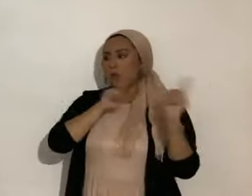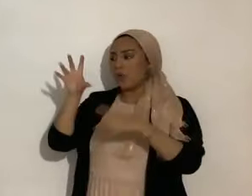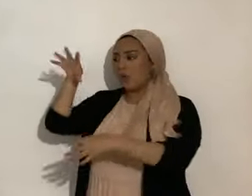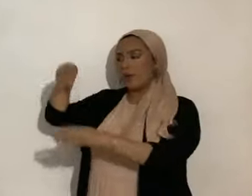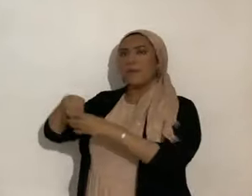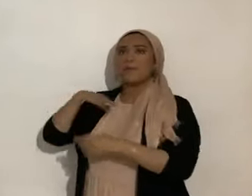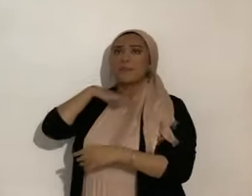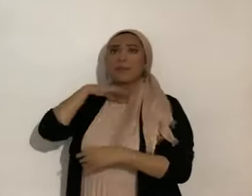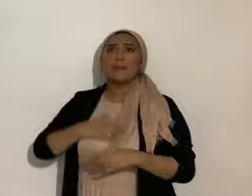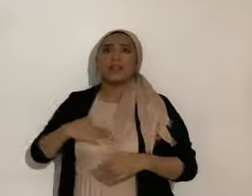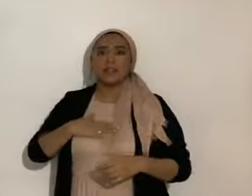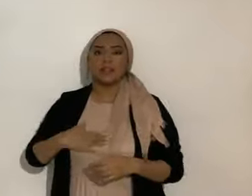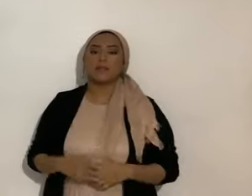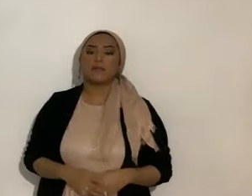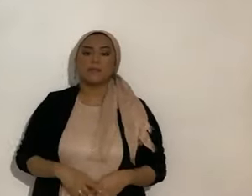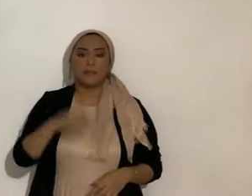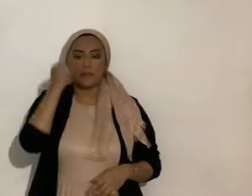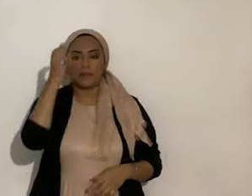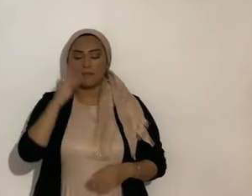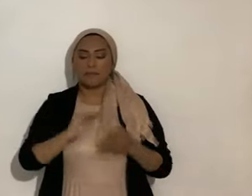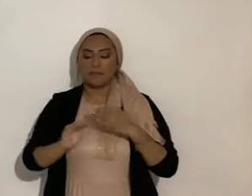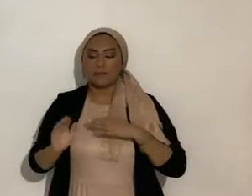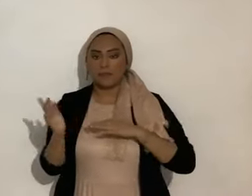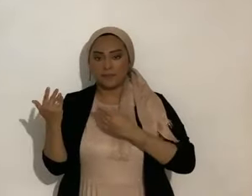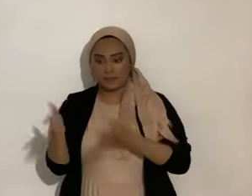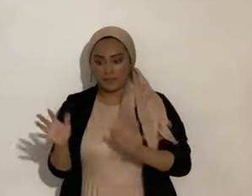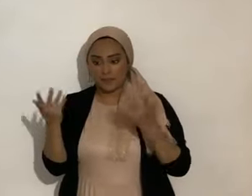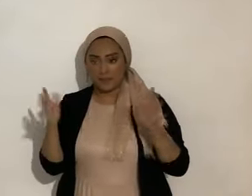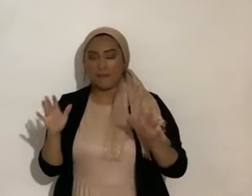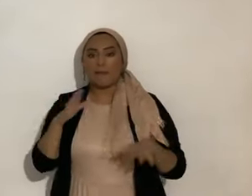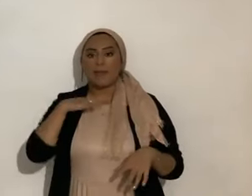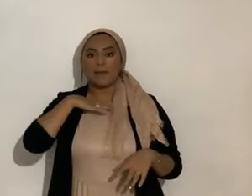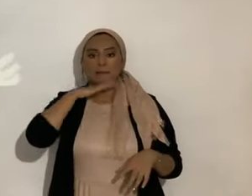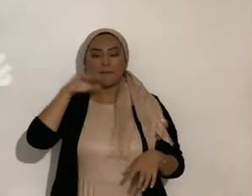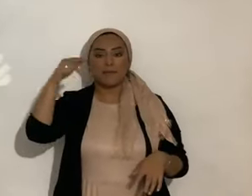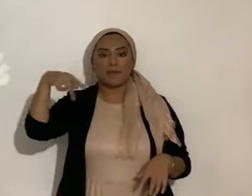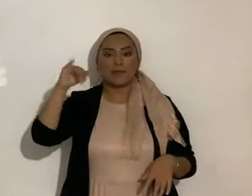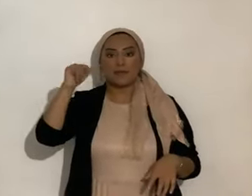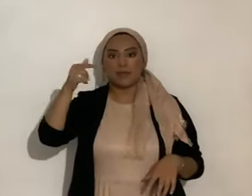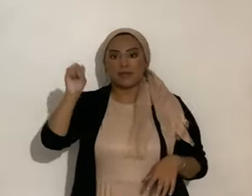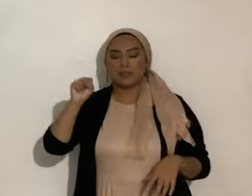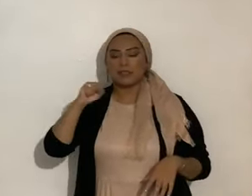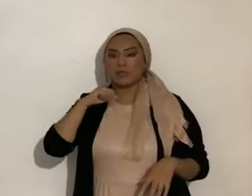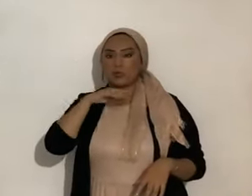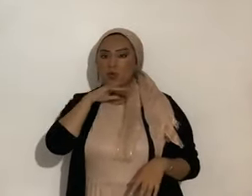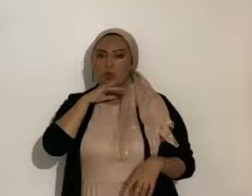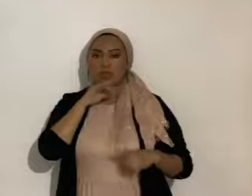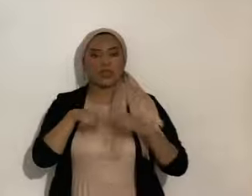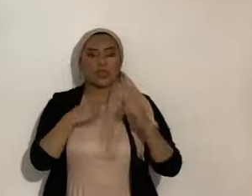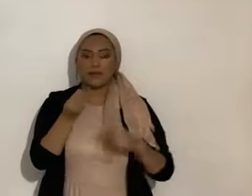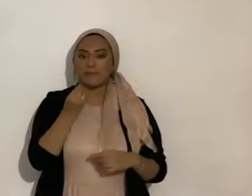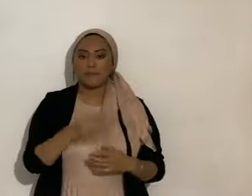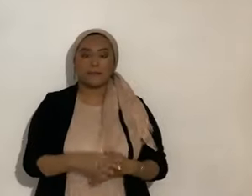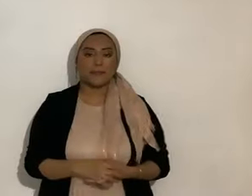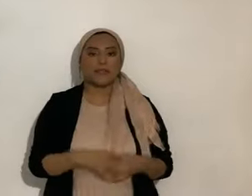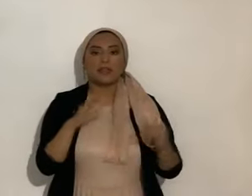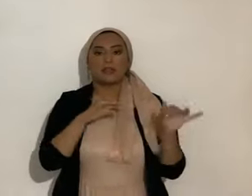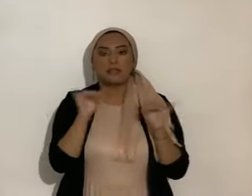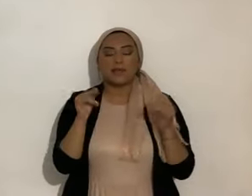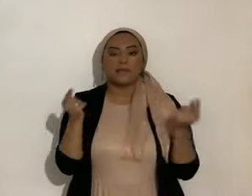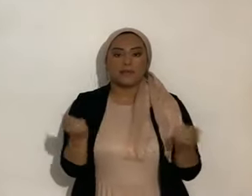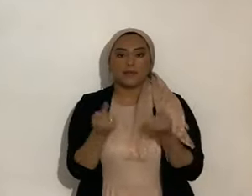en ellos y les dio permiso. Cerdo, cosa inmunda, sí, que no se puede comer. Igual